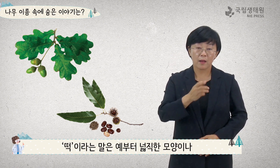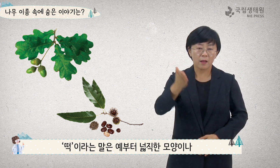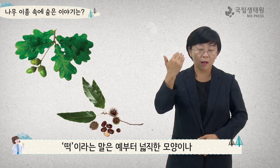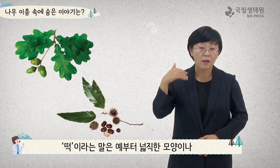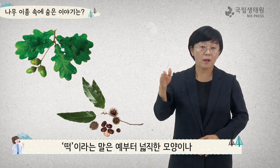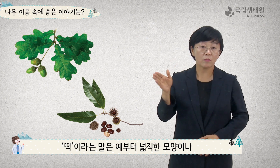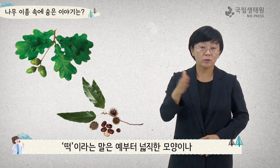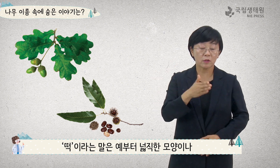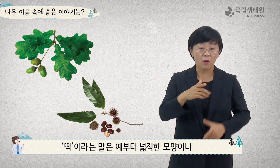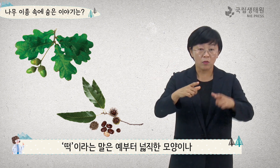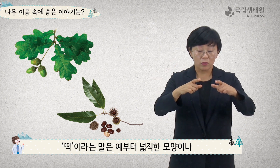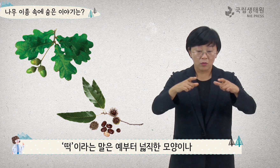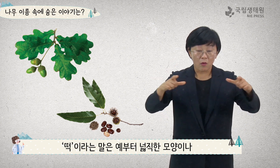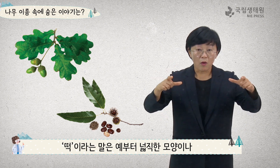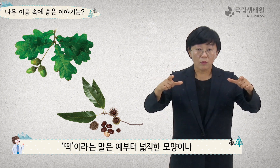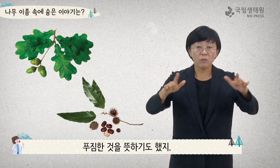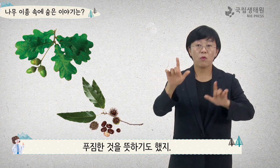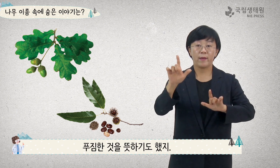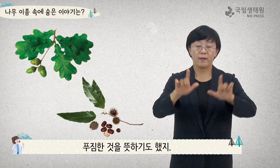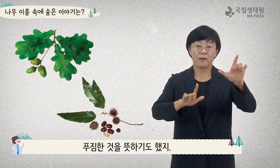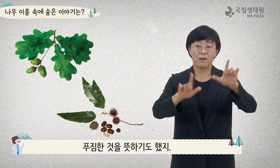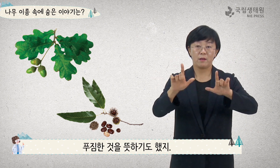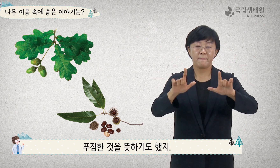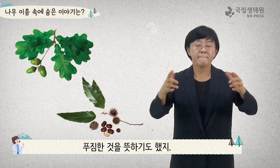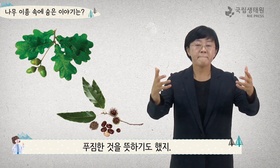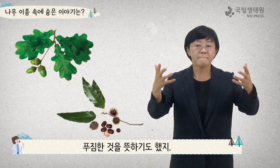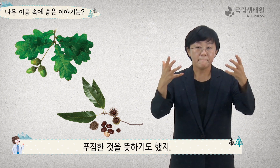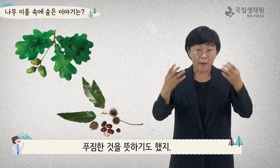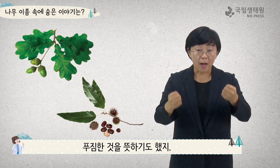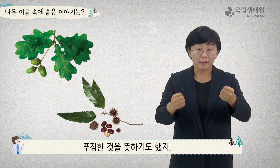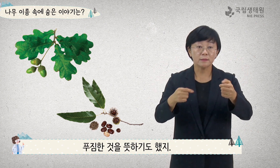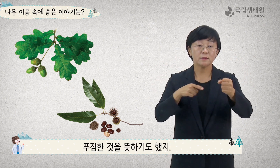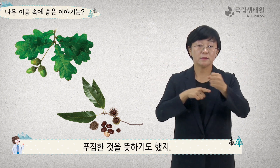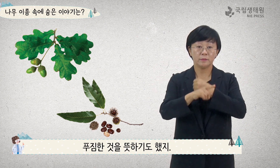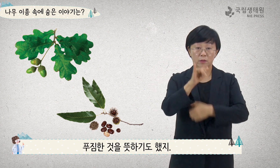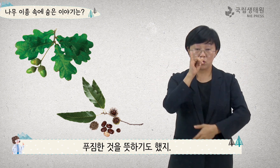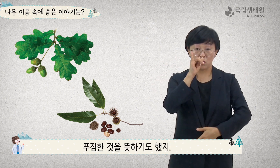예부터 널찍한 모양이나 푸짐한 것을 뜻하기도 했지.